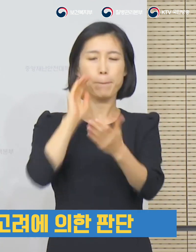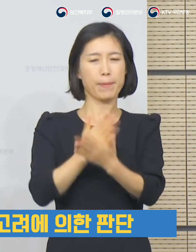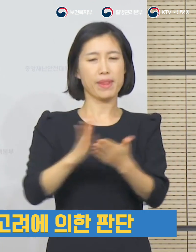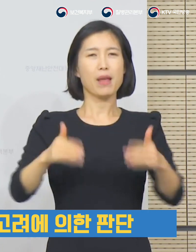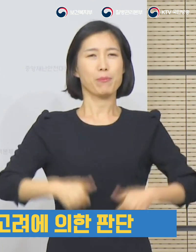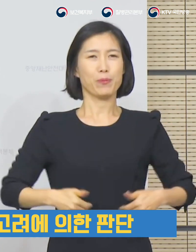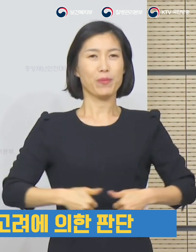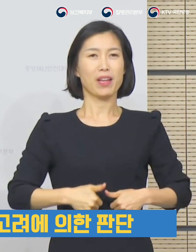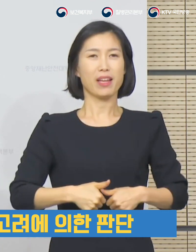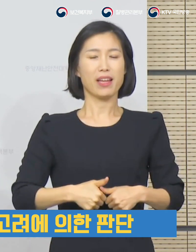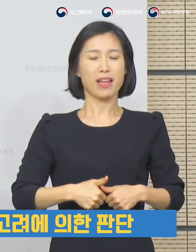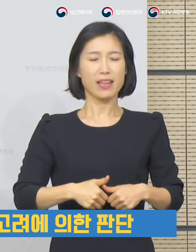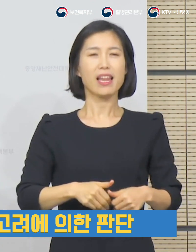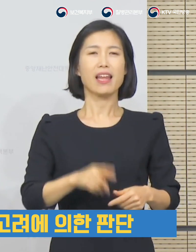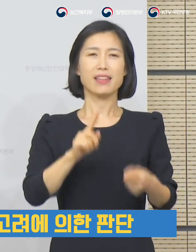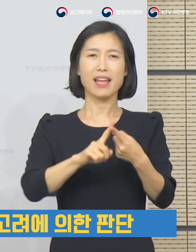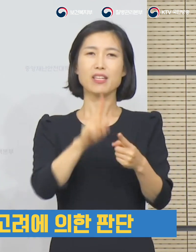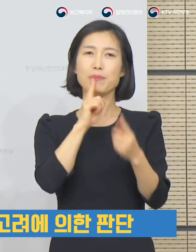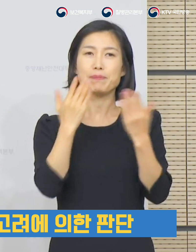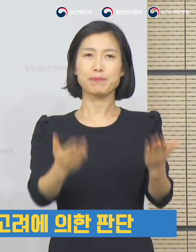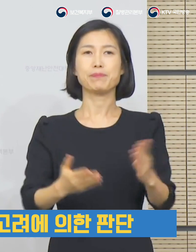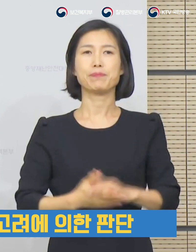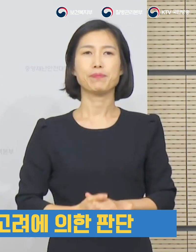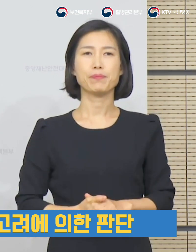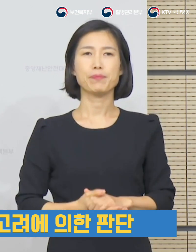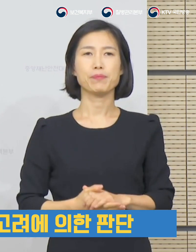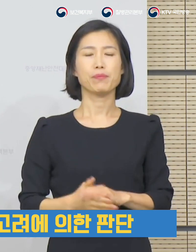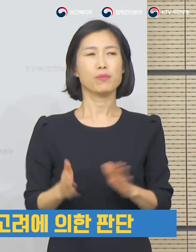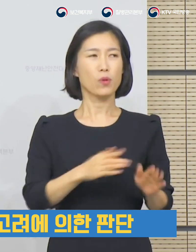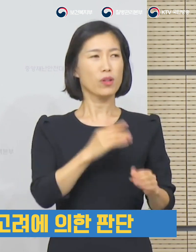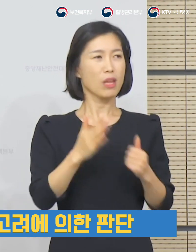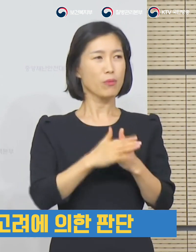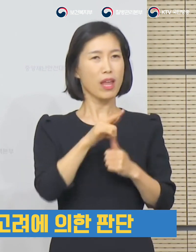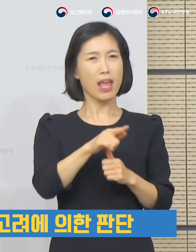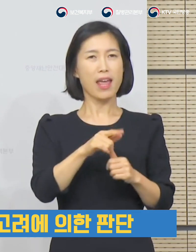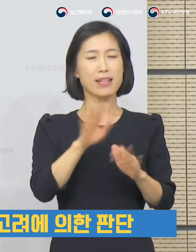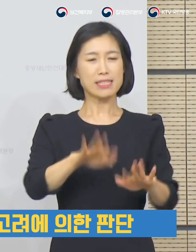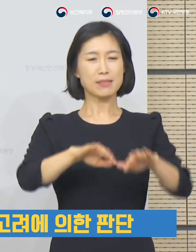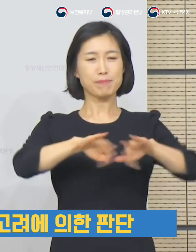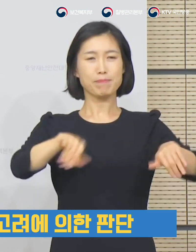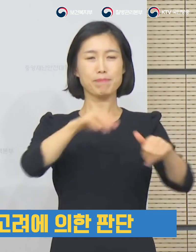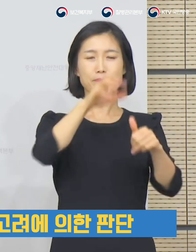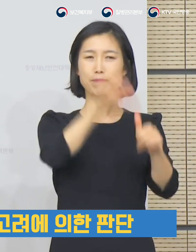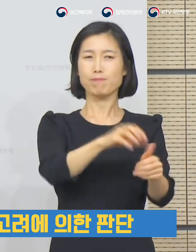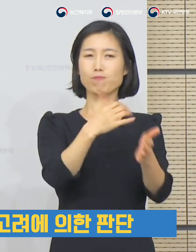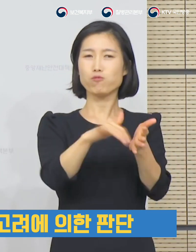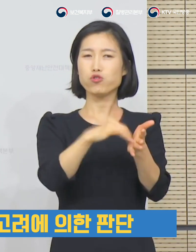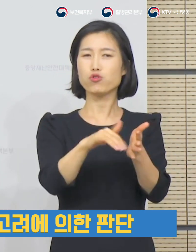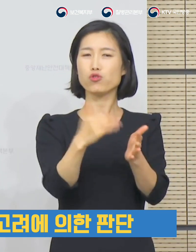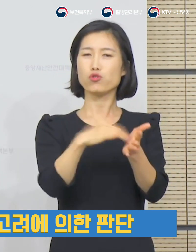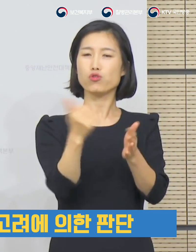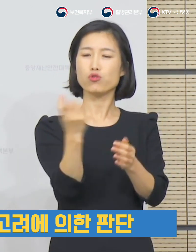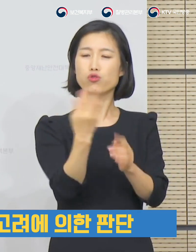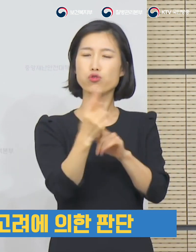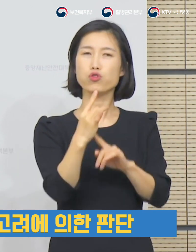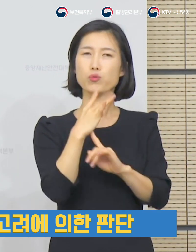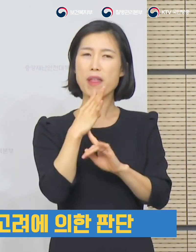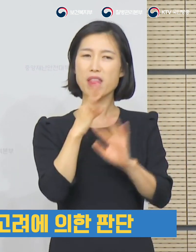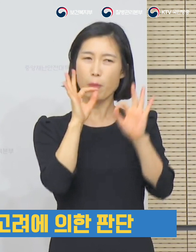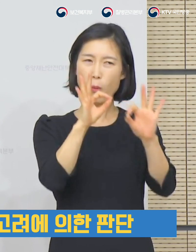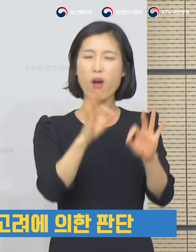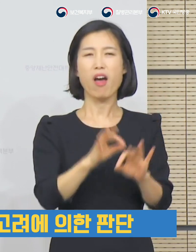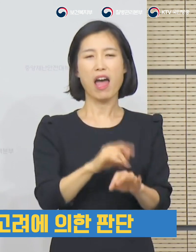아니겠다라는 말씀을 드릴 수 있고, 기계적으로 이러한 전체 환자 수 하나만 놓고 이 정도